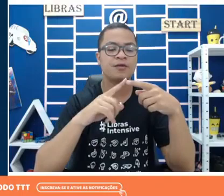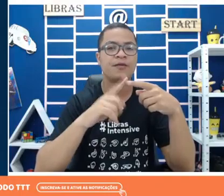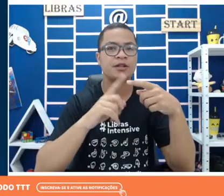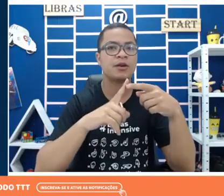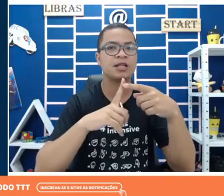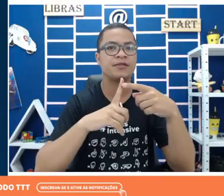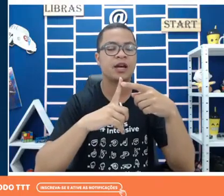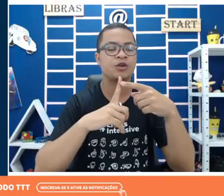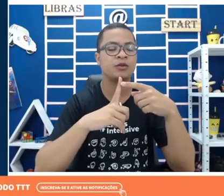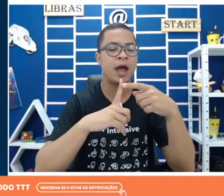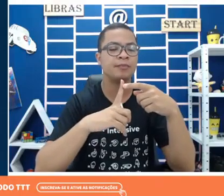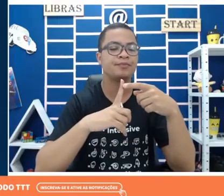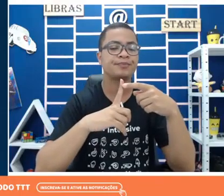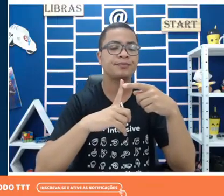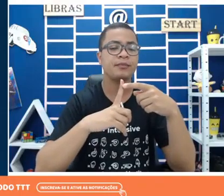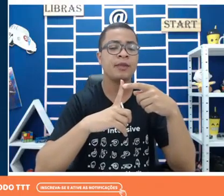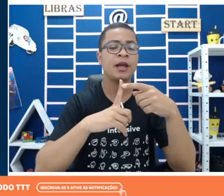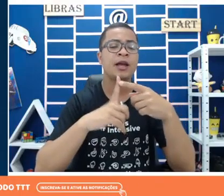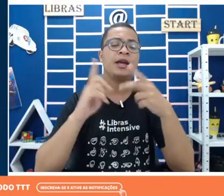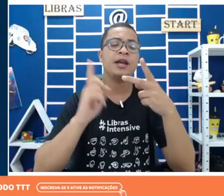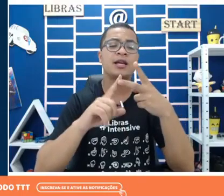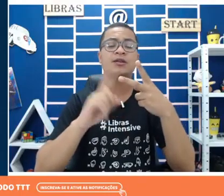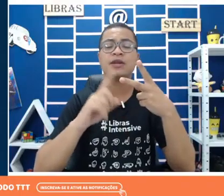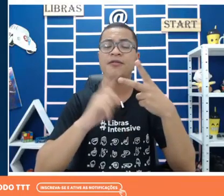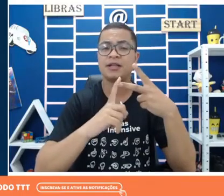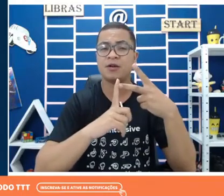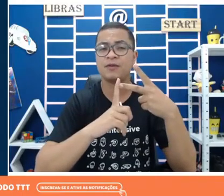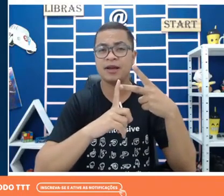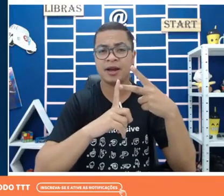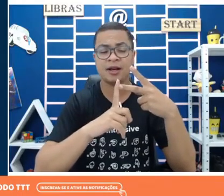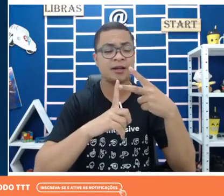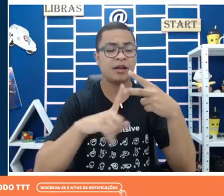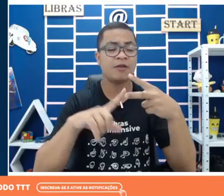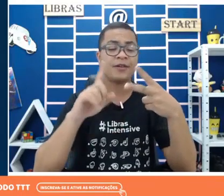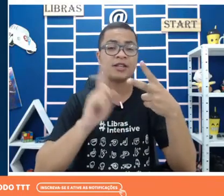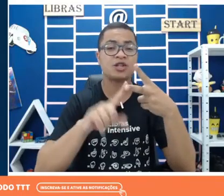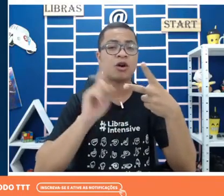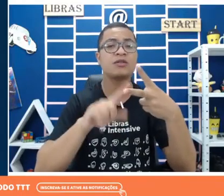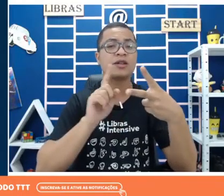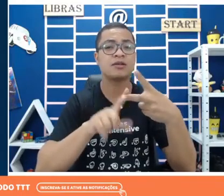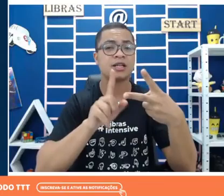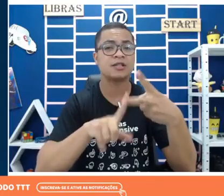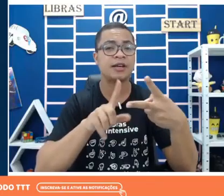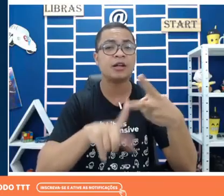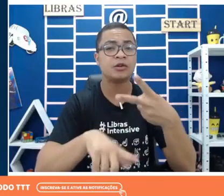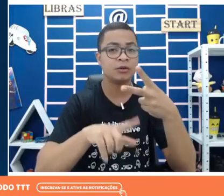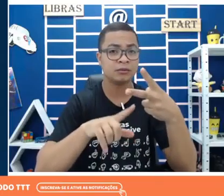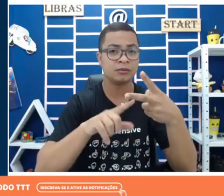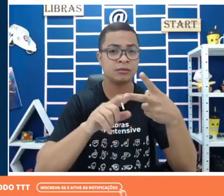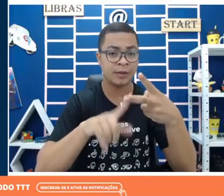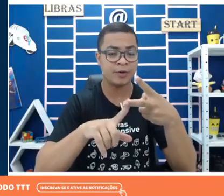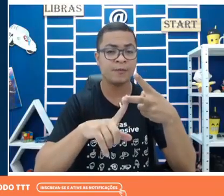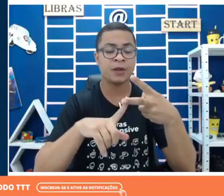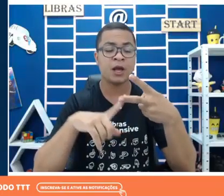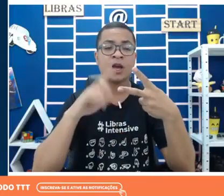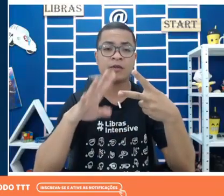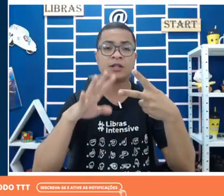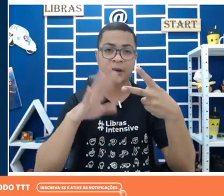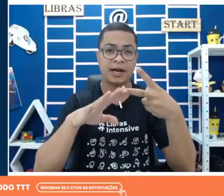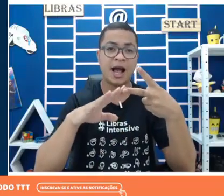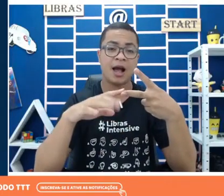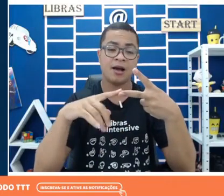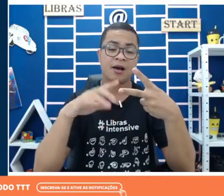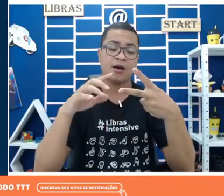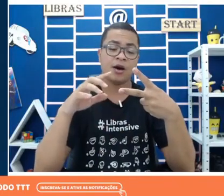maior parte, eu vou fazer um classificador, tá? E na segunda vez que eu fizer ela, eu vou fazer só usando o classificador, tá bom? E